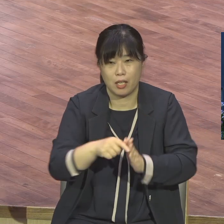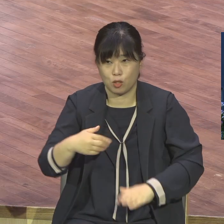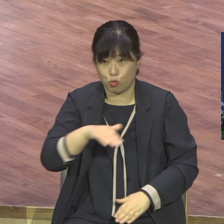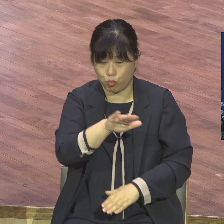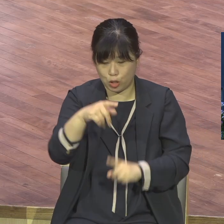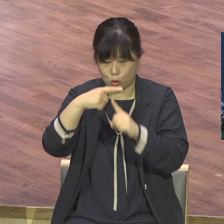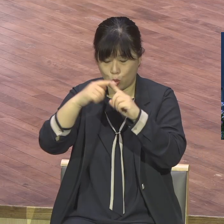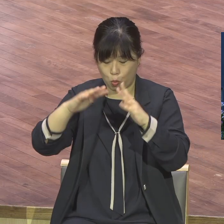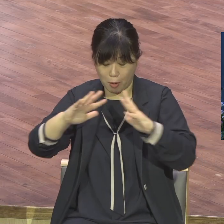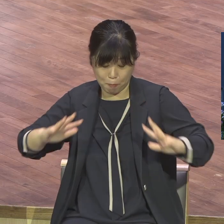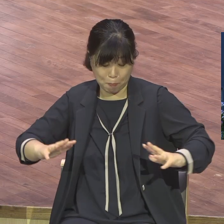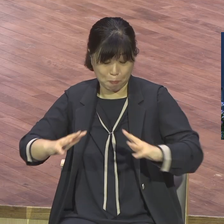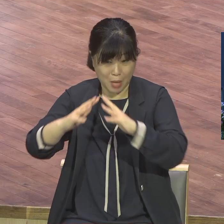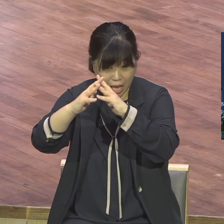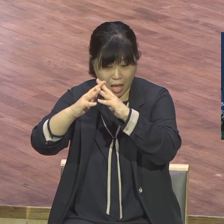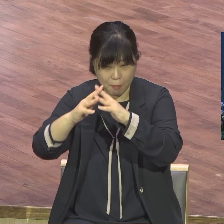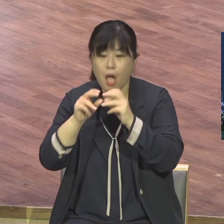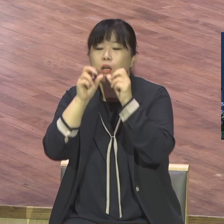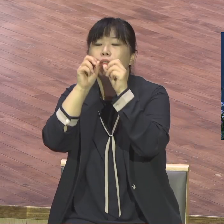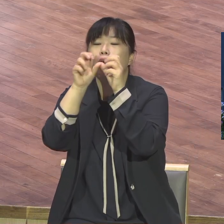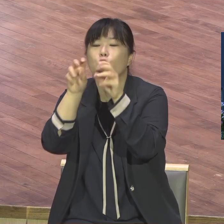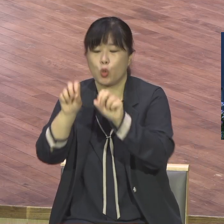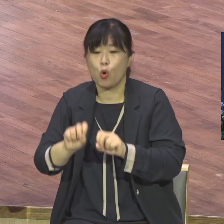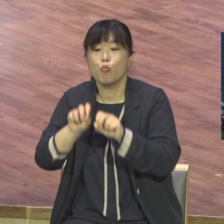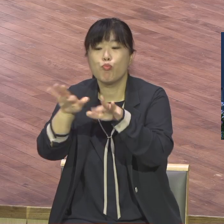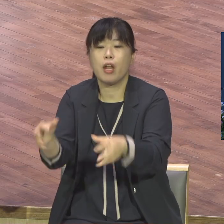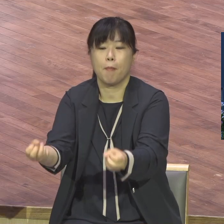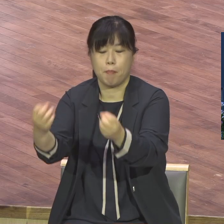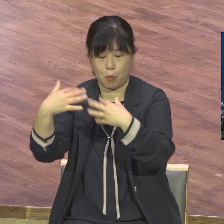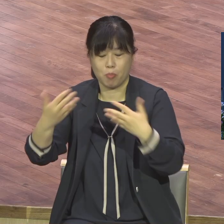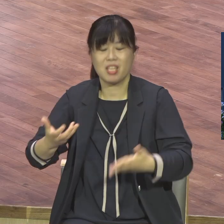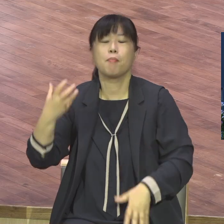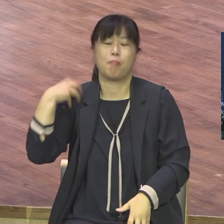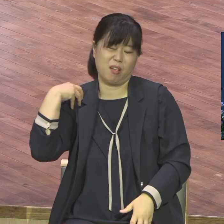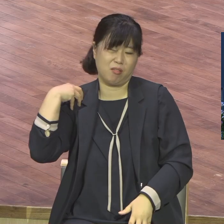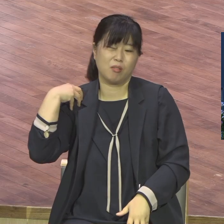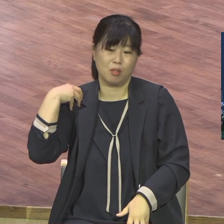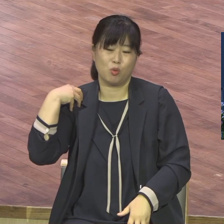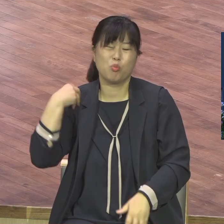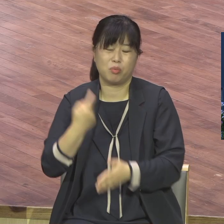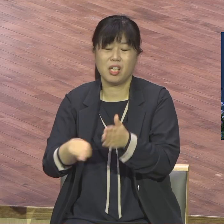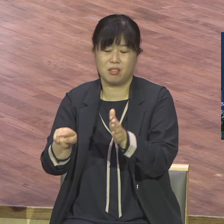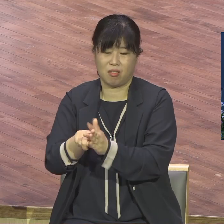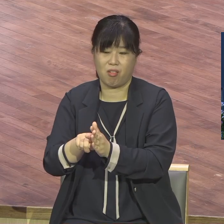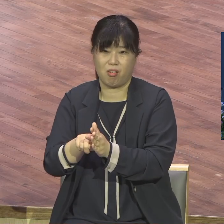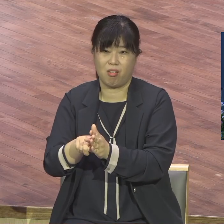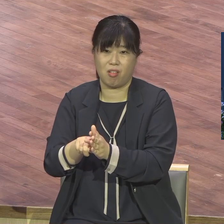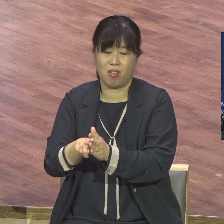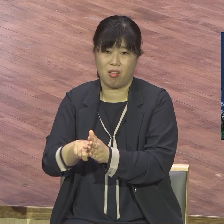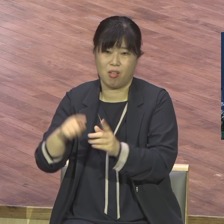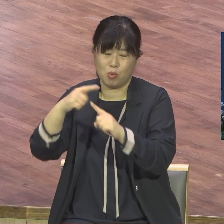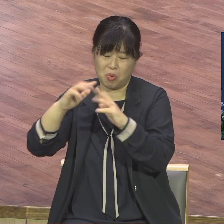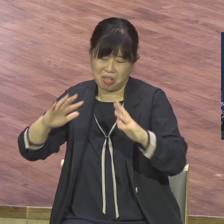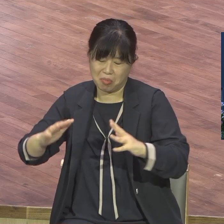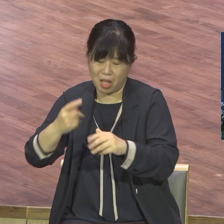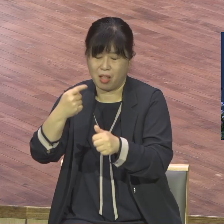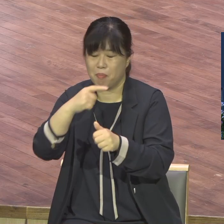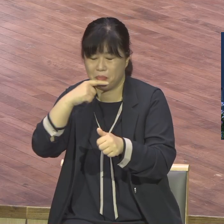것입니다. 본격적으로 선교하기 위해서 걸림돌이 없게 하자. 사도 바울이 다 완수하지 못한 남은